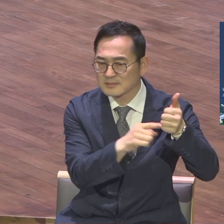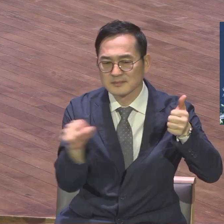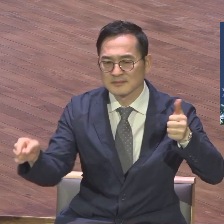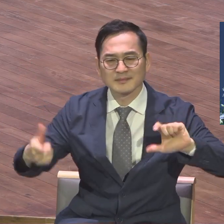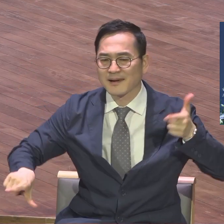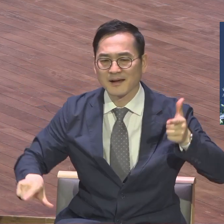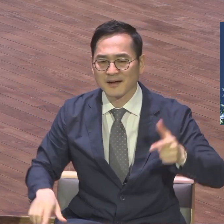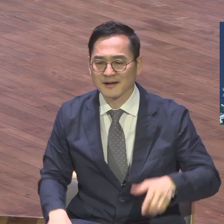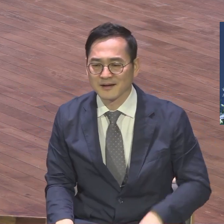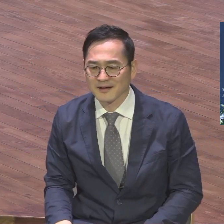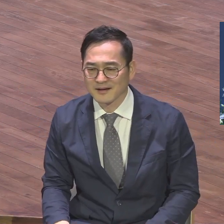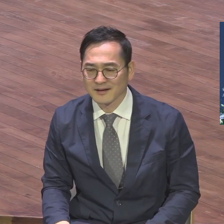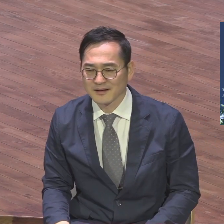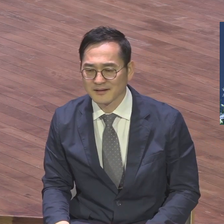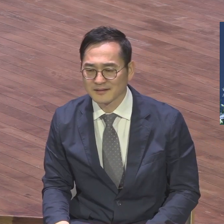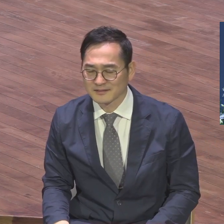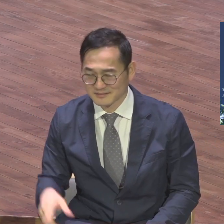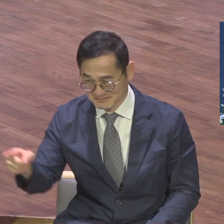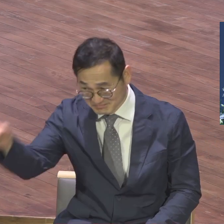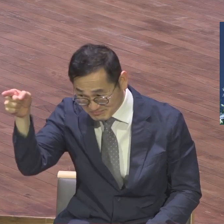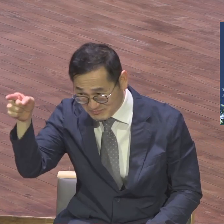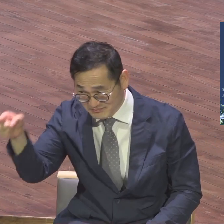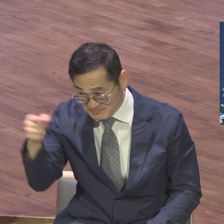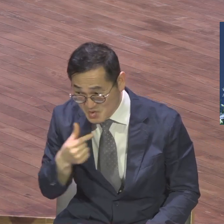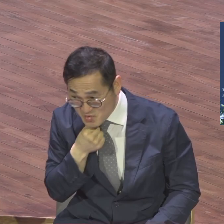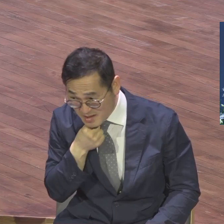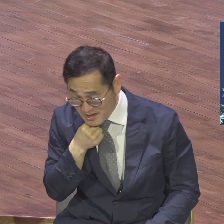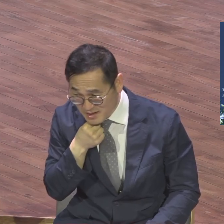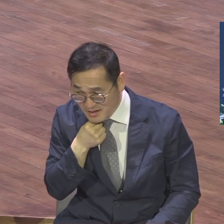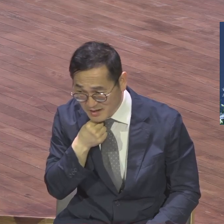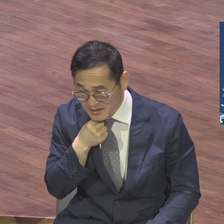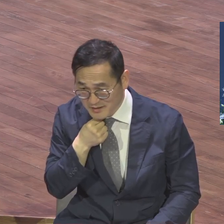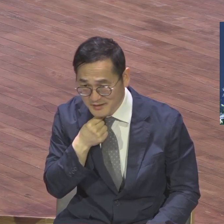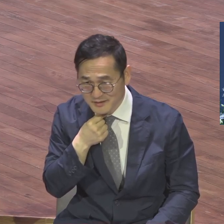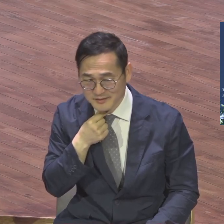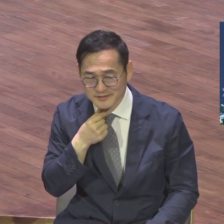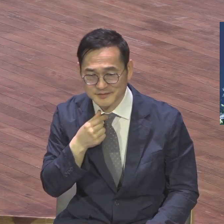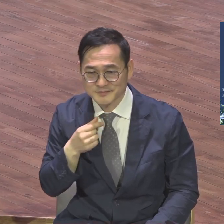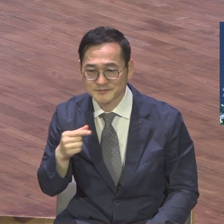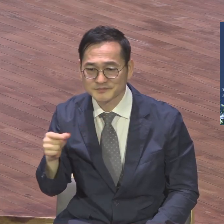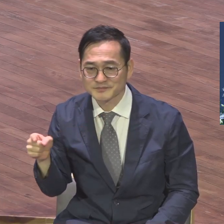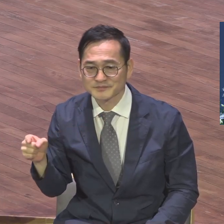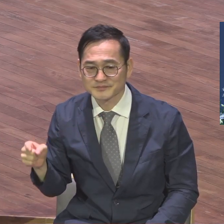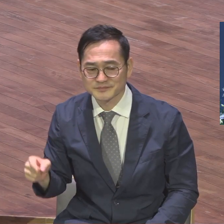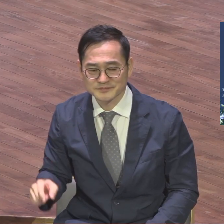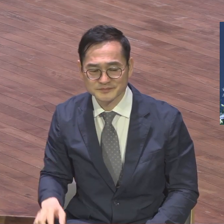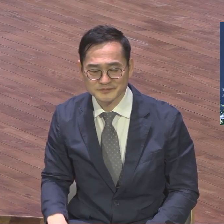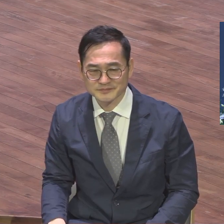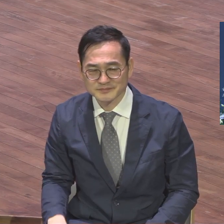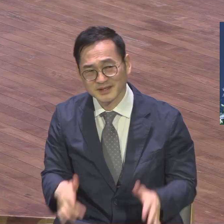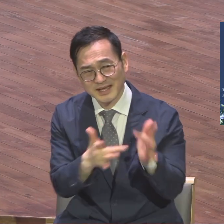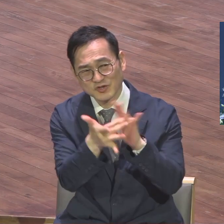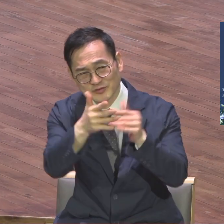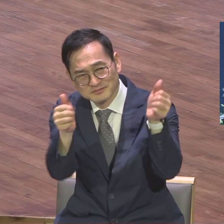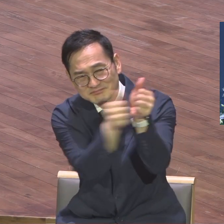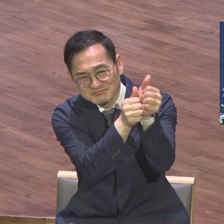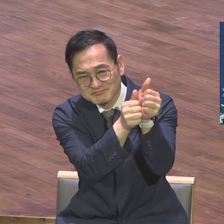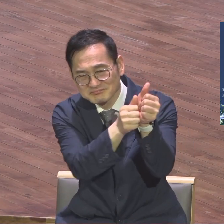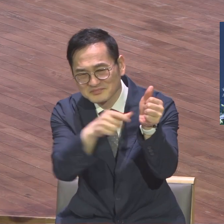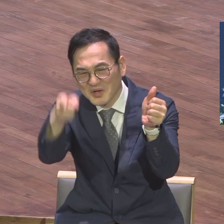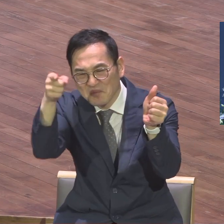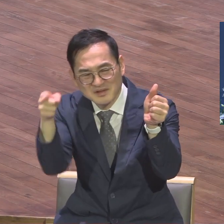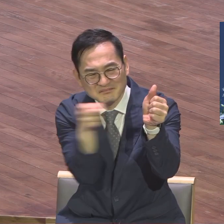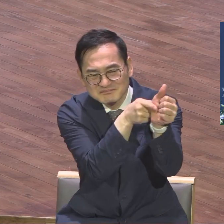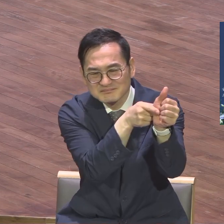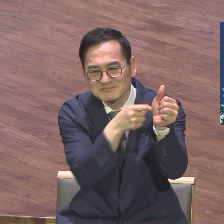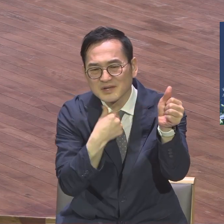극명하게 여기 갈라지는 모습을 볼 수 있습니다. 제자들은 어떻게 하시든지 첫 자리를 차지하려고 하고